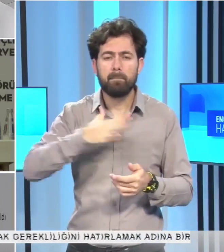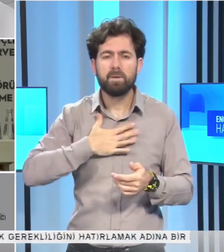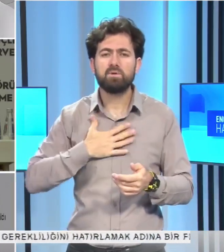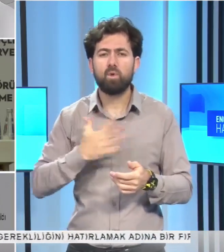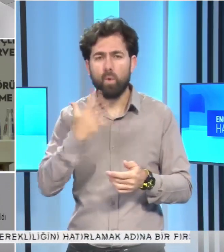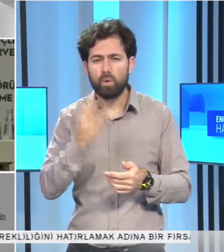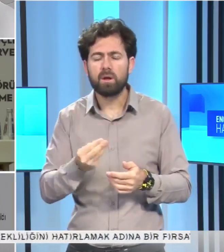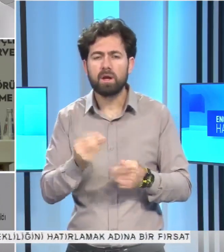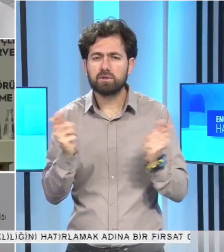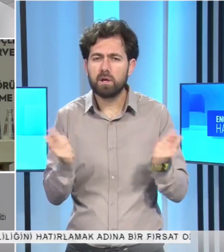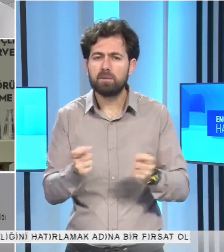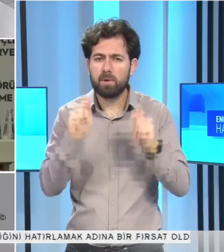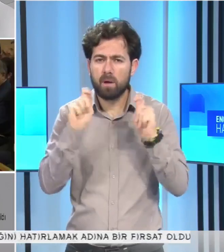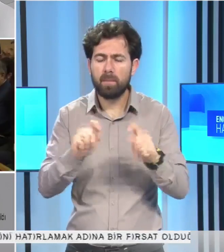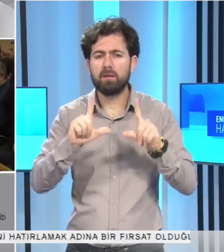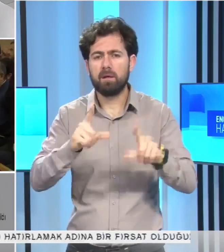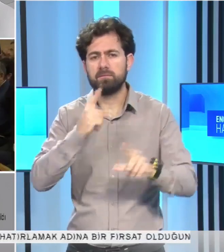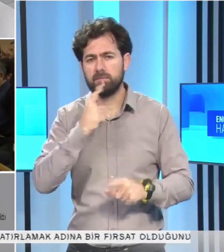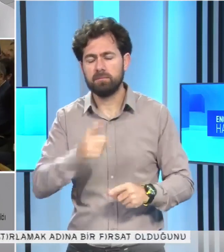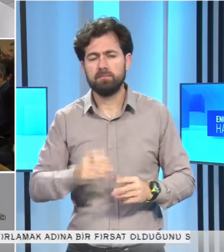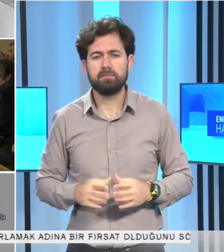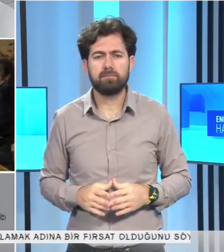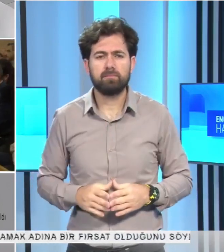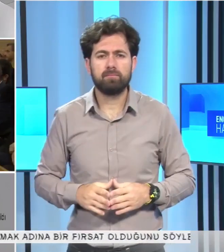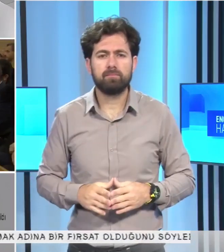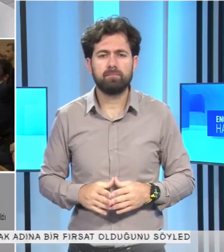edilmesi gerektiğini kaydetti.